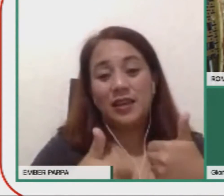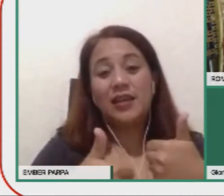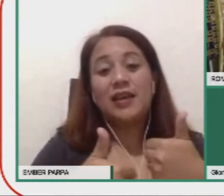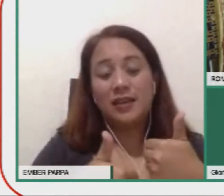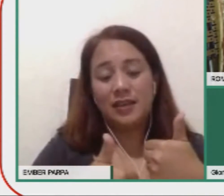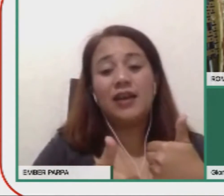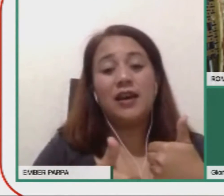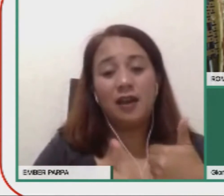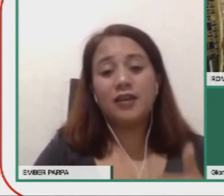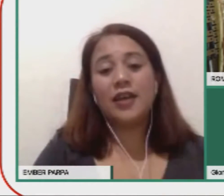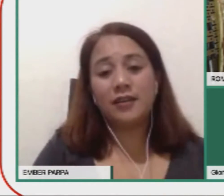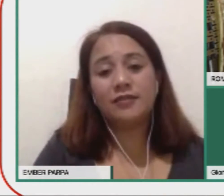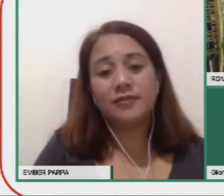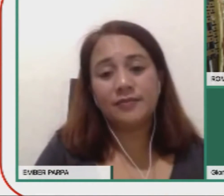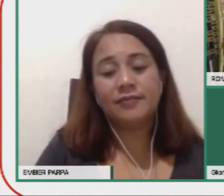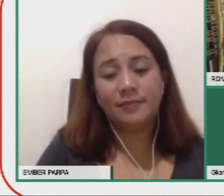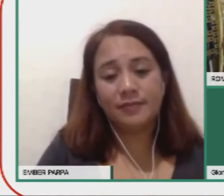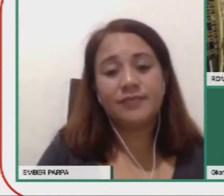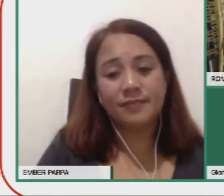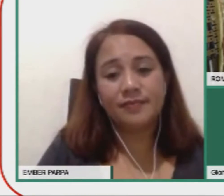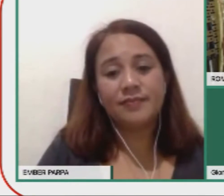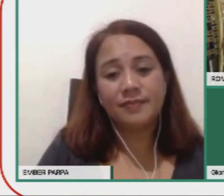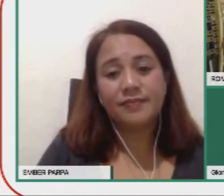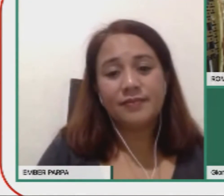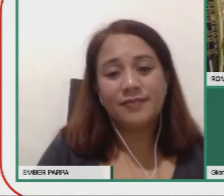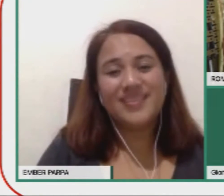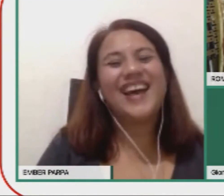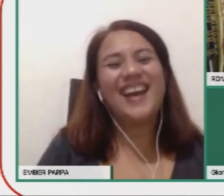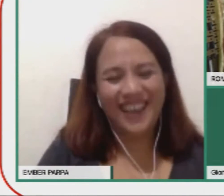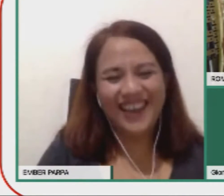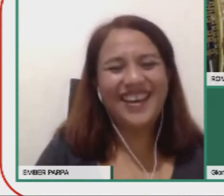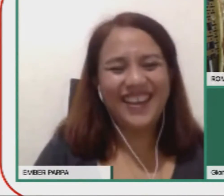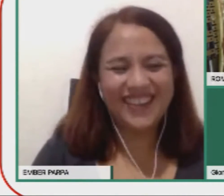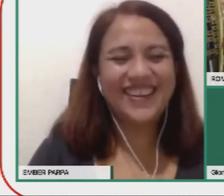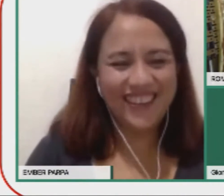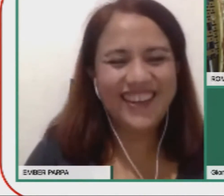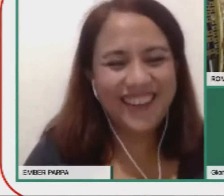situation, Glo. You do the sign language.